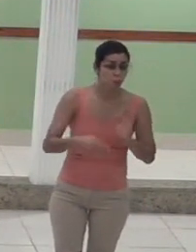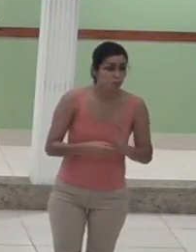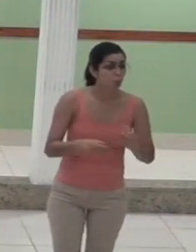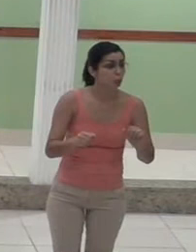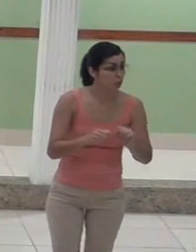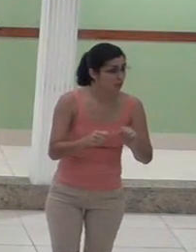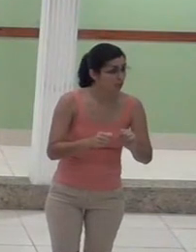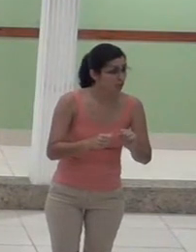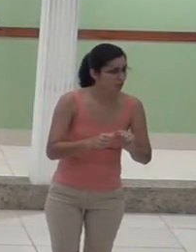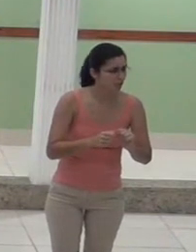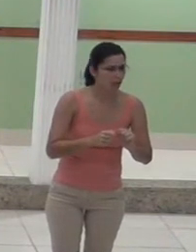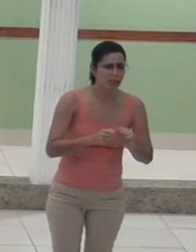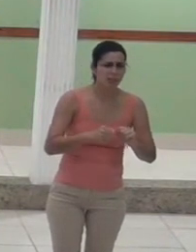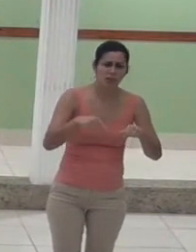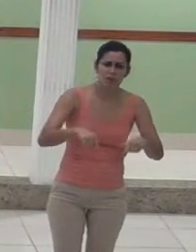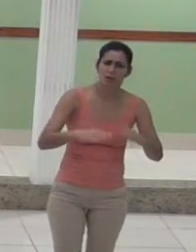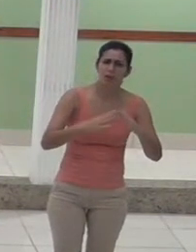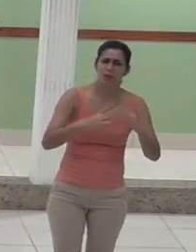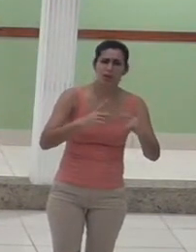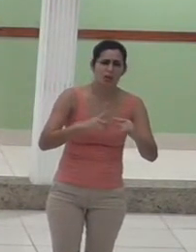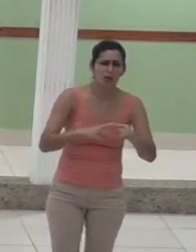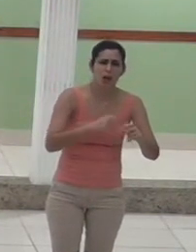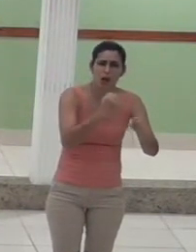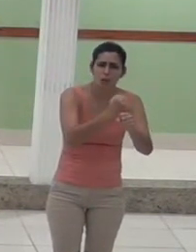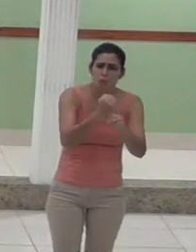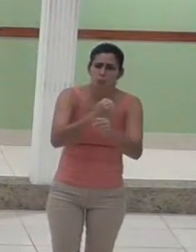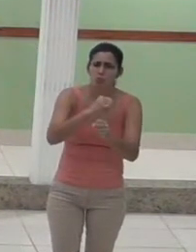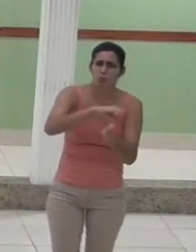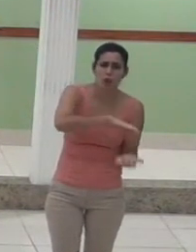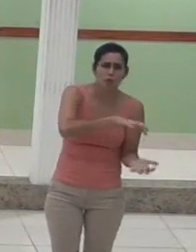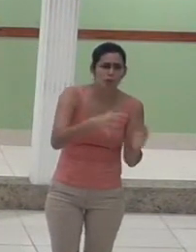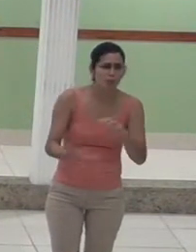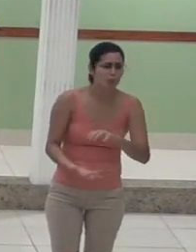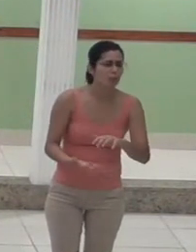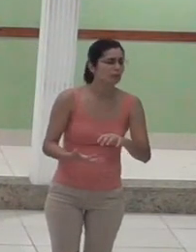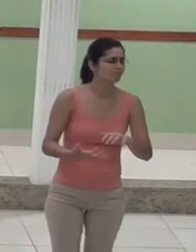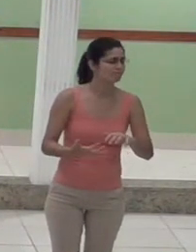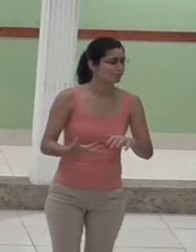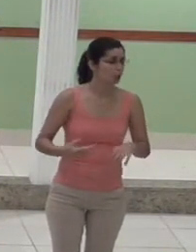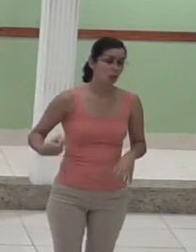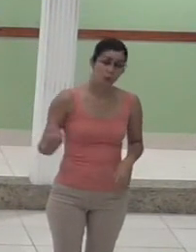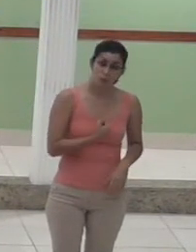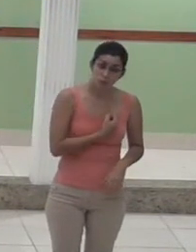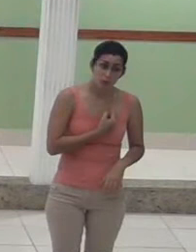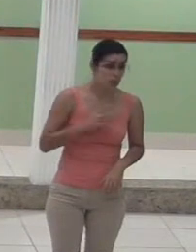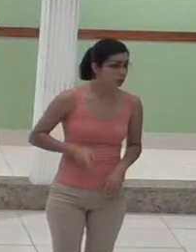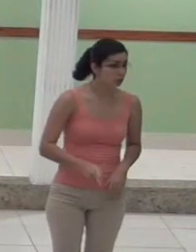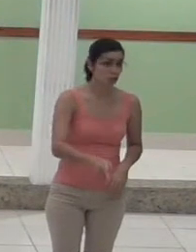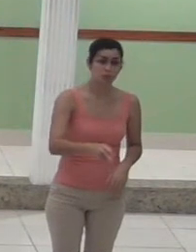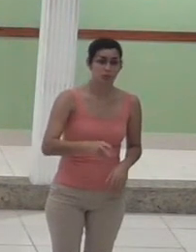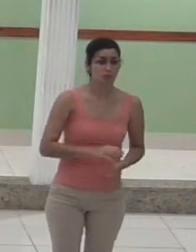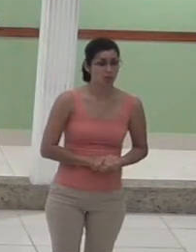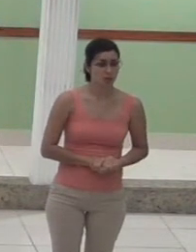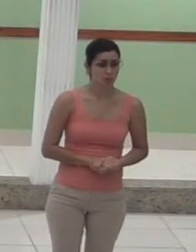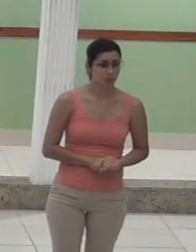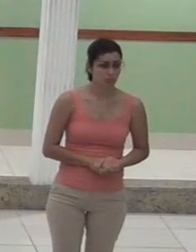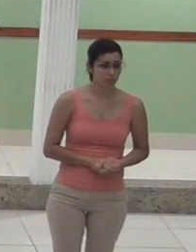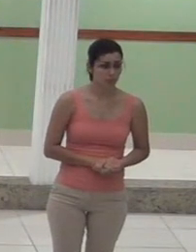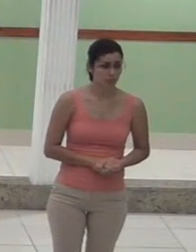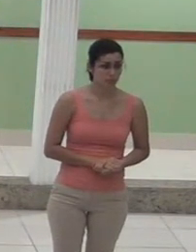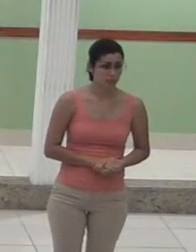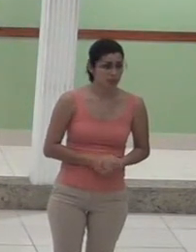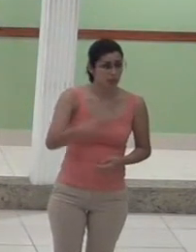reformado e construído por ele, vamos dar prosseguimento a tudo que ele deixou. Como eu falei